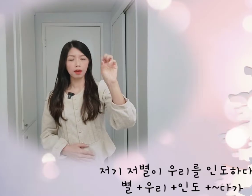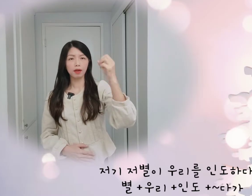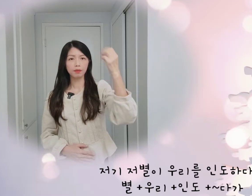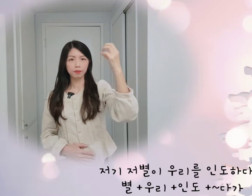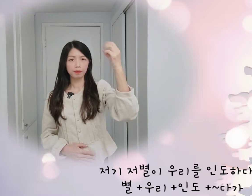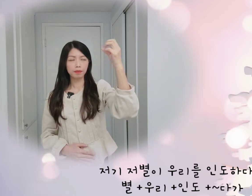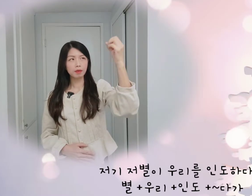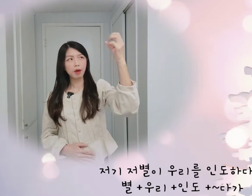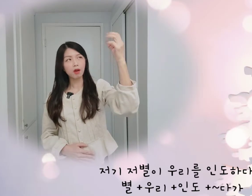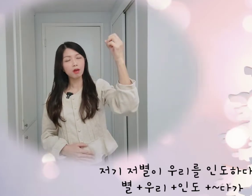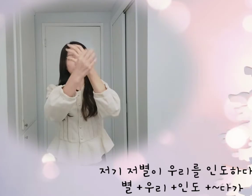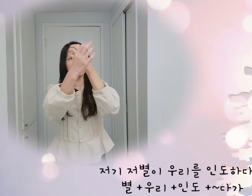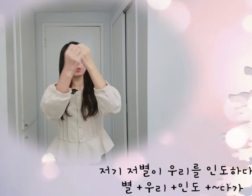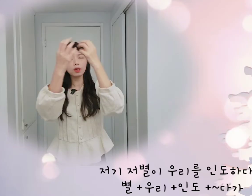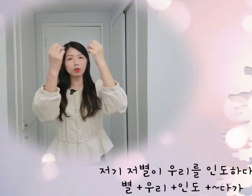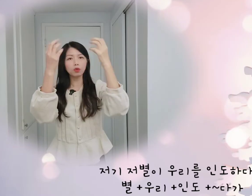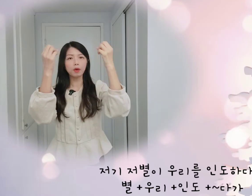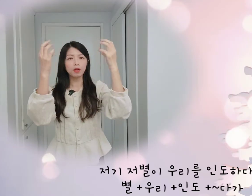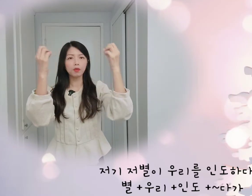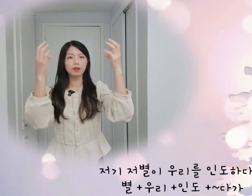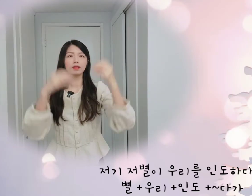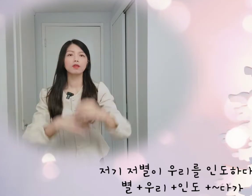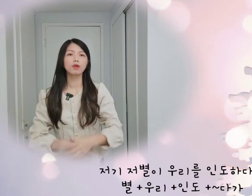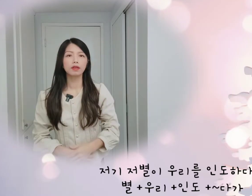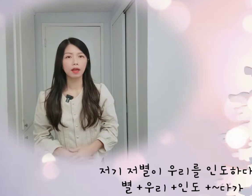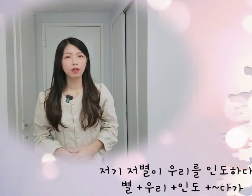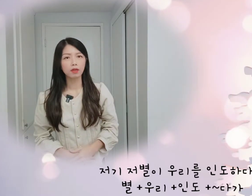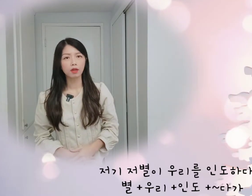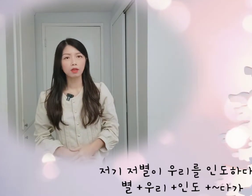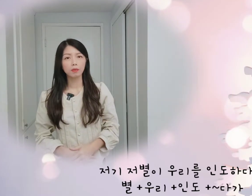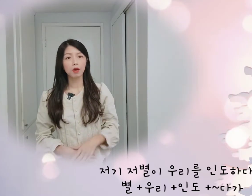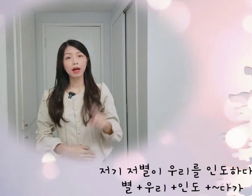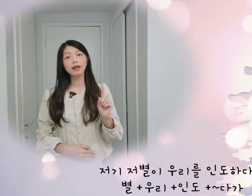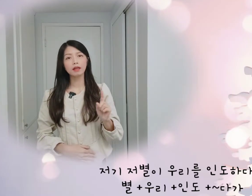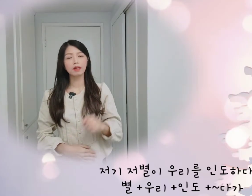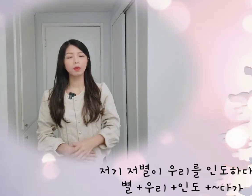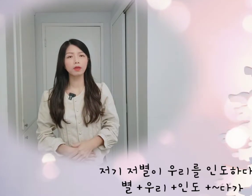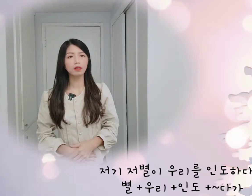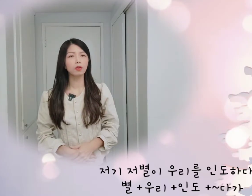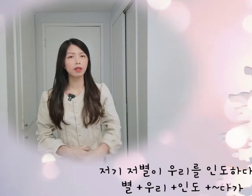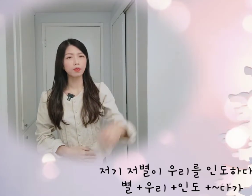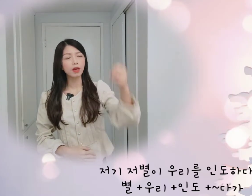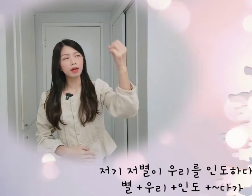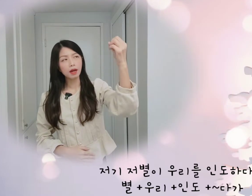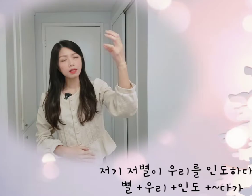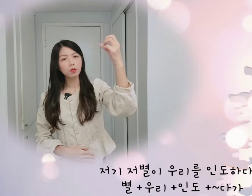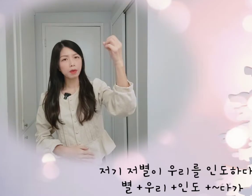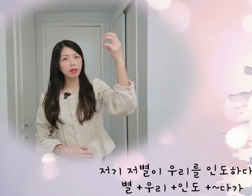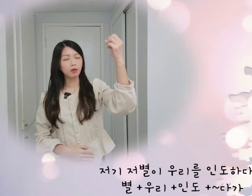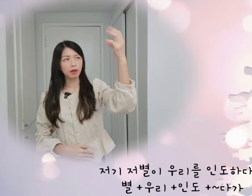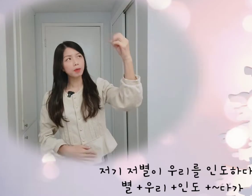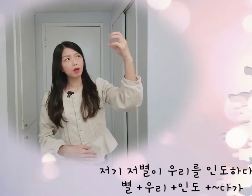이렇게 별, 양손으로 하셔도 별이라고 한 뜻의 수어인데요. 여기서는 별 하나를 표현하는 거기 때문에